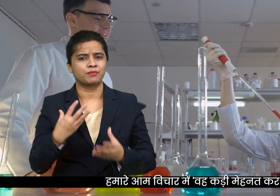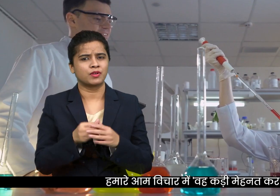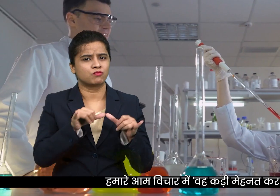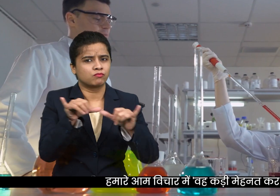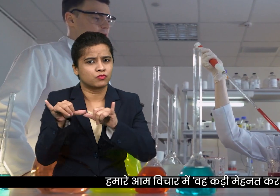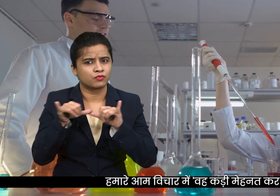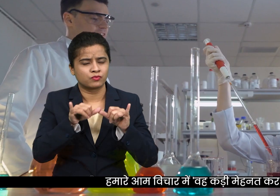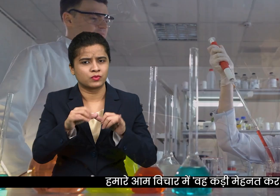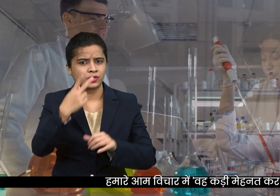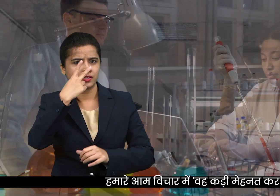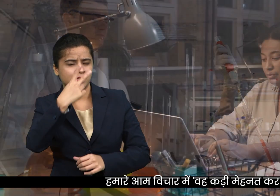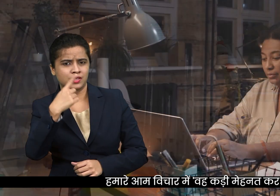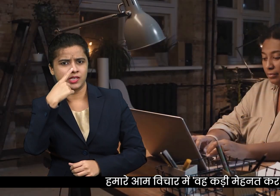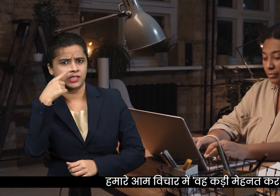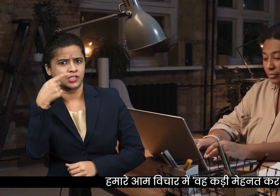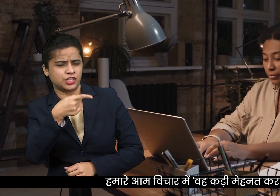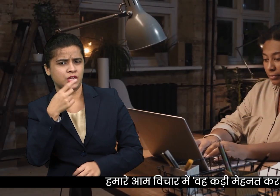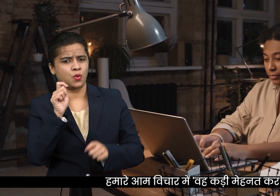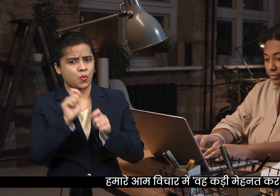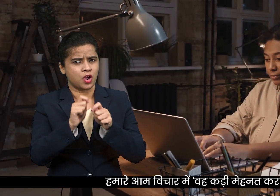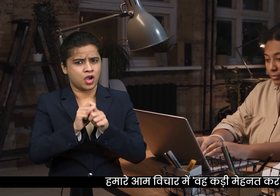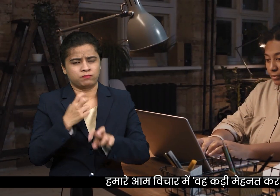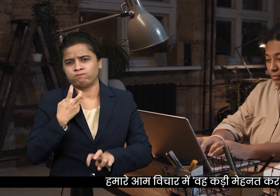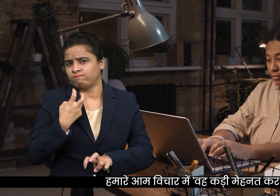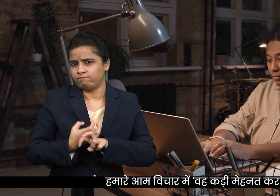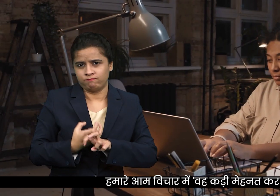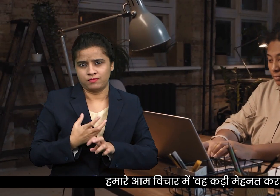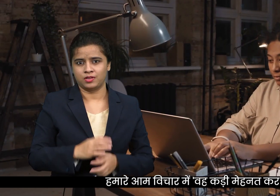हमारे आम विचार में वह कड़ी मेहनत कर रही है,